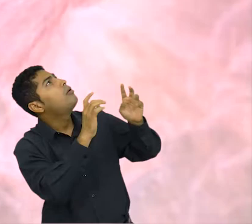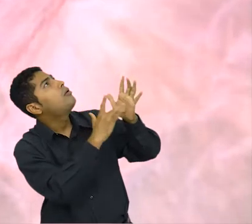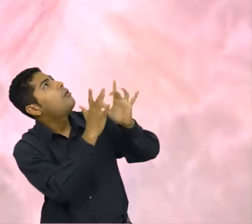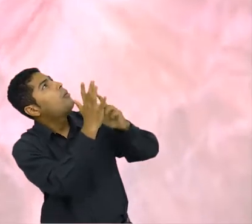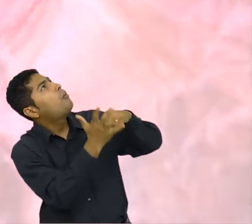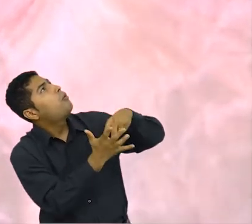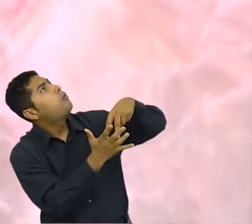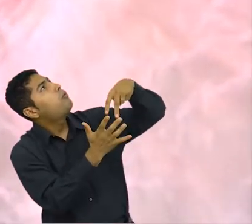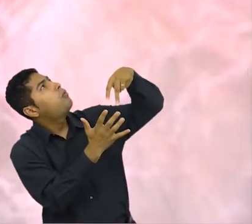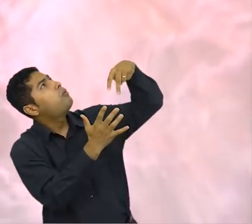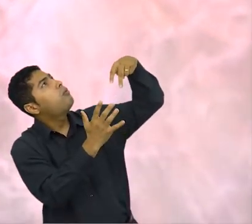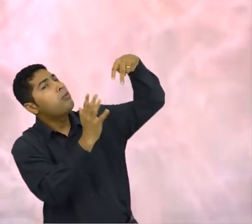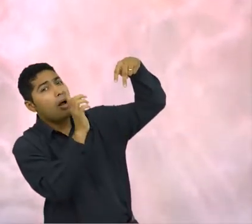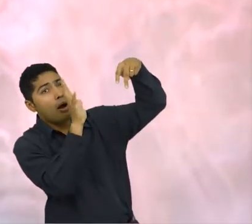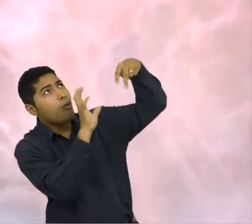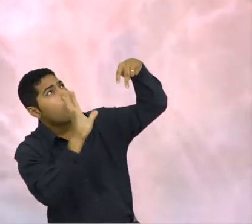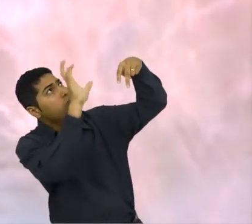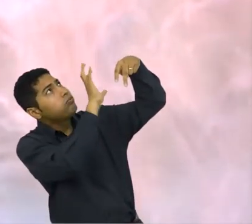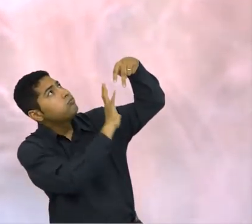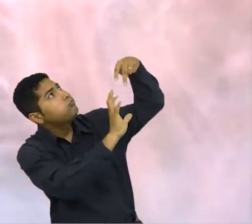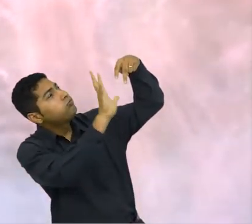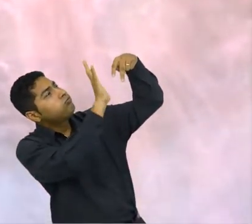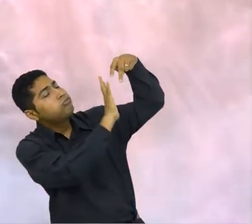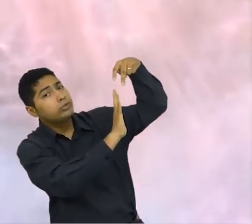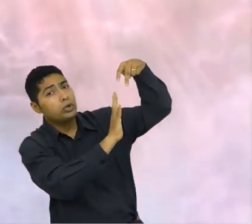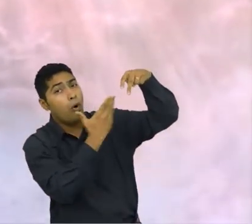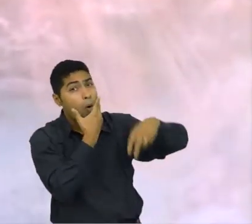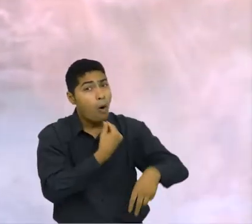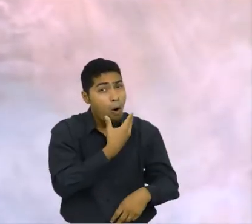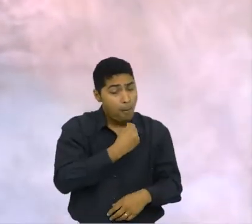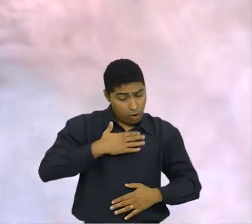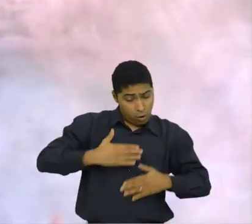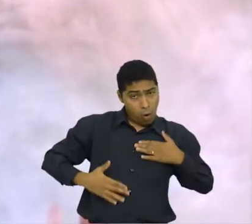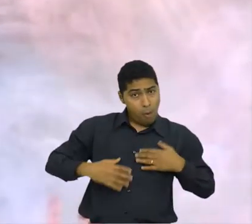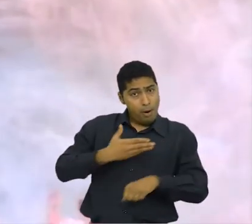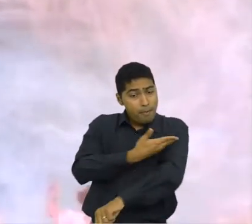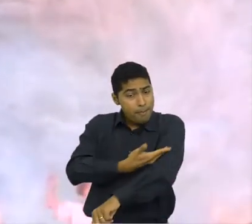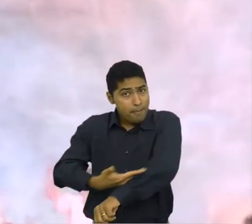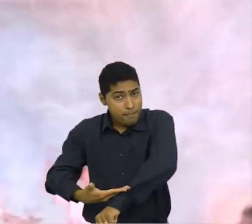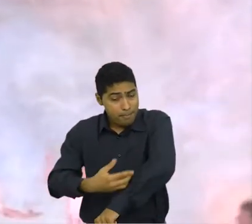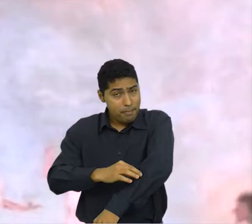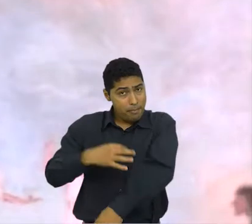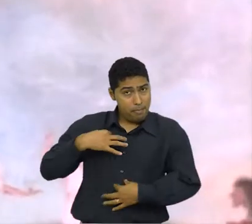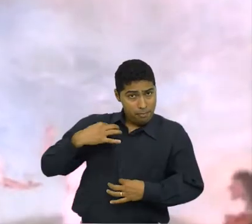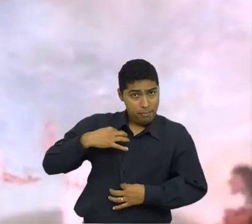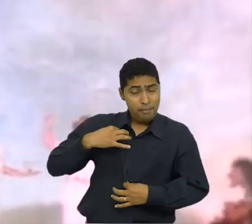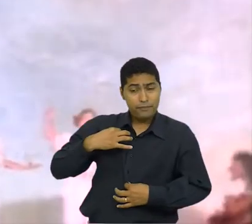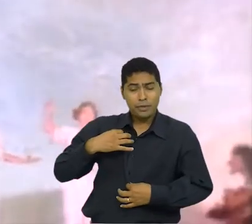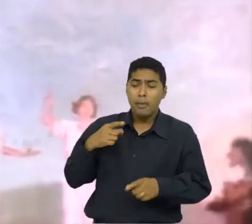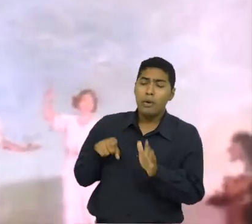cobriu. 2 homens vestidos de branco perguntaram-lhes: por que vocês estão olhando para cima? Este Jesus